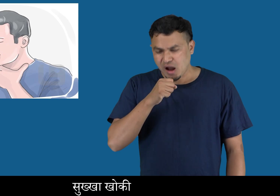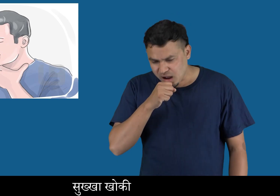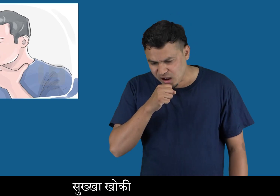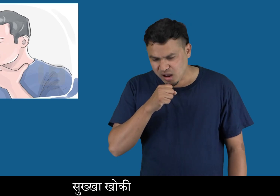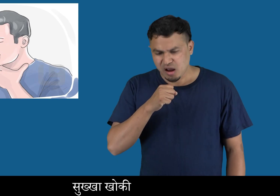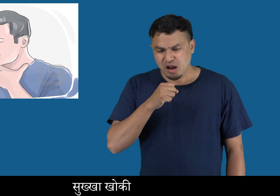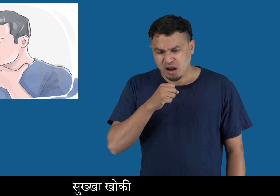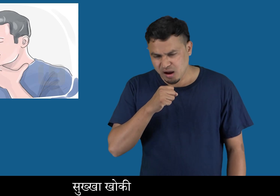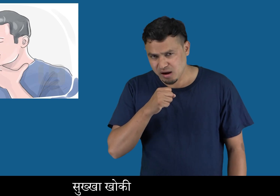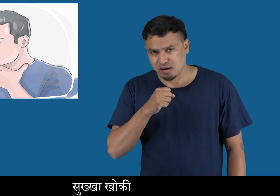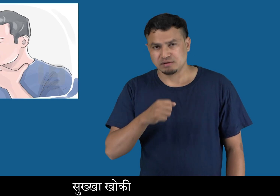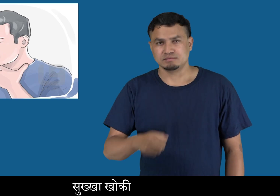सुक्खा खोकी लाग्नु,